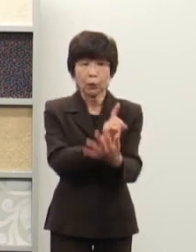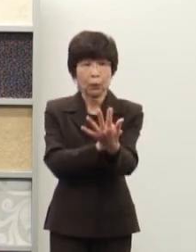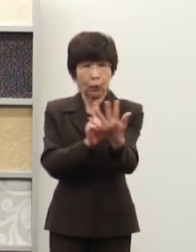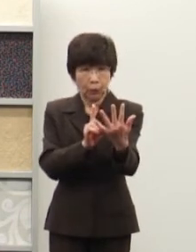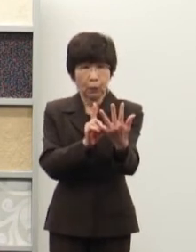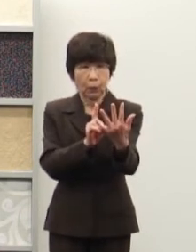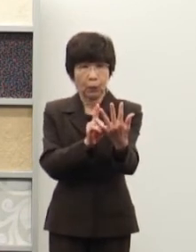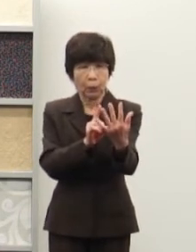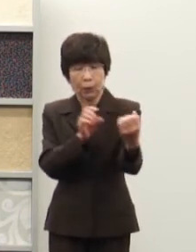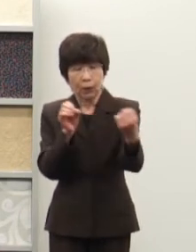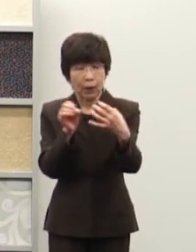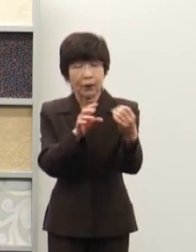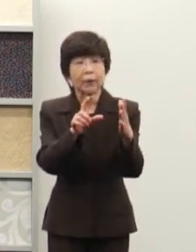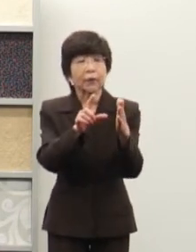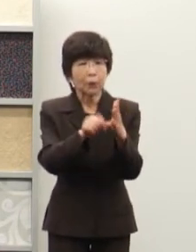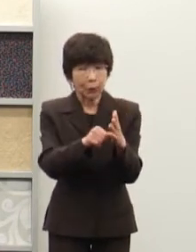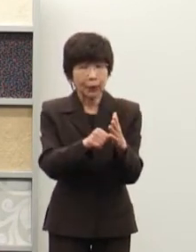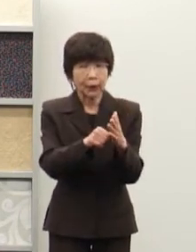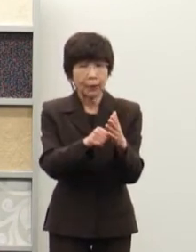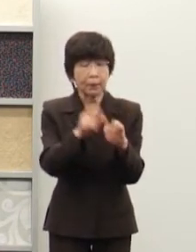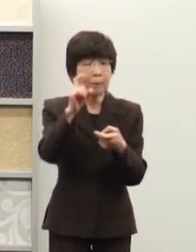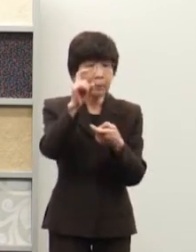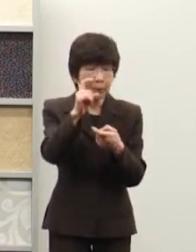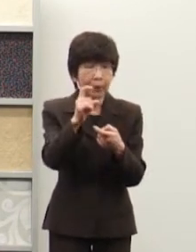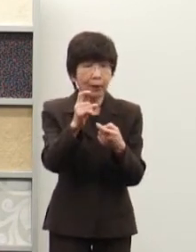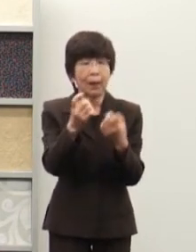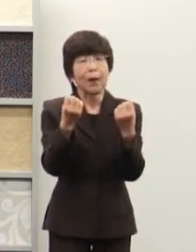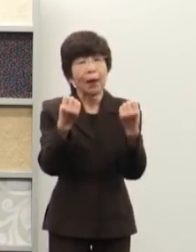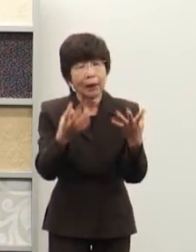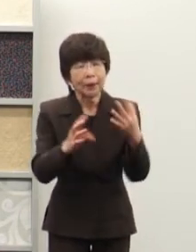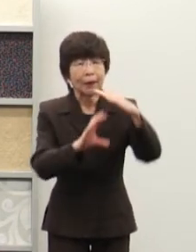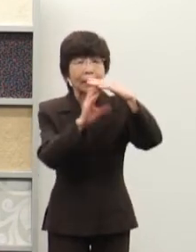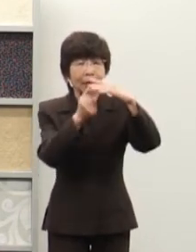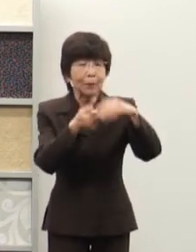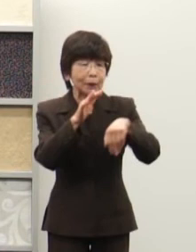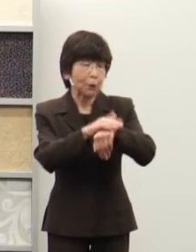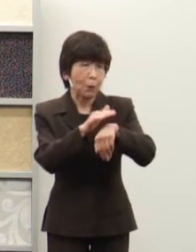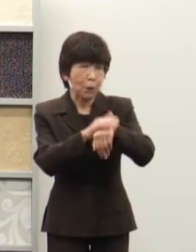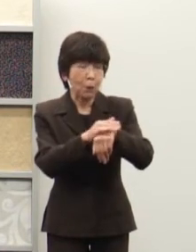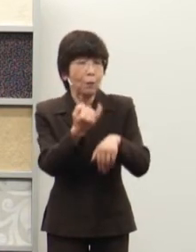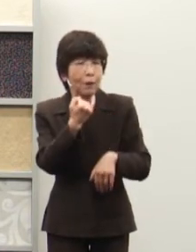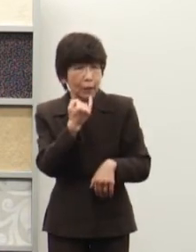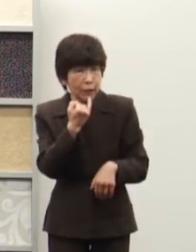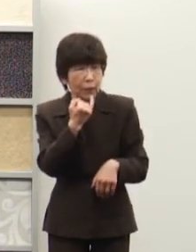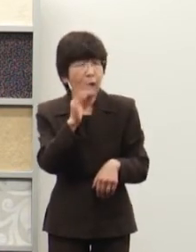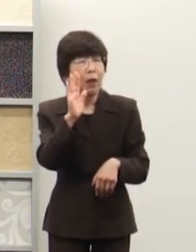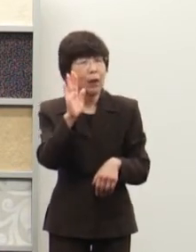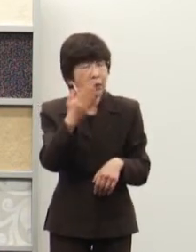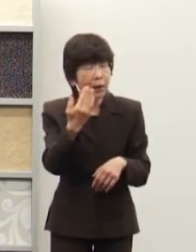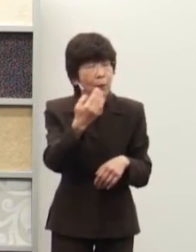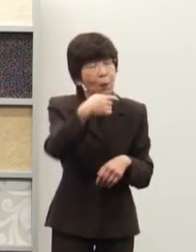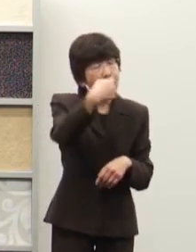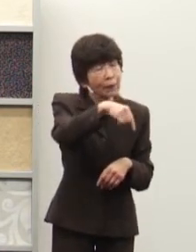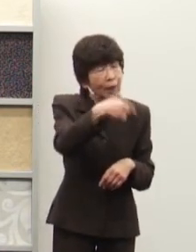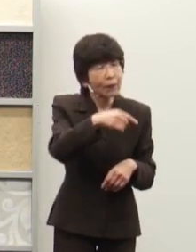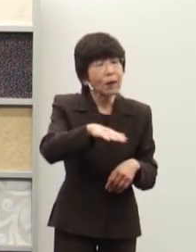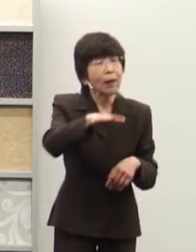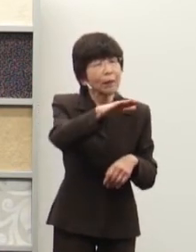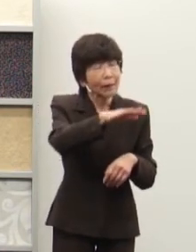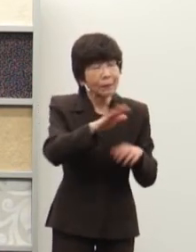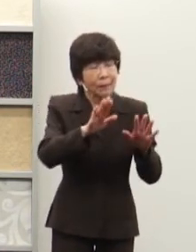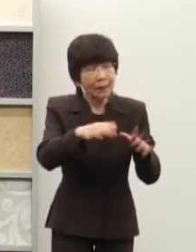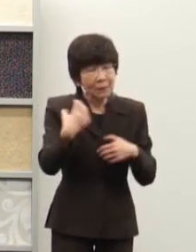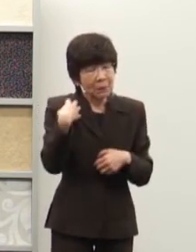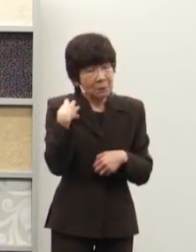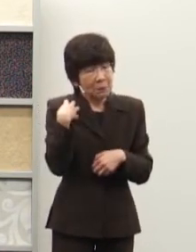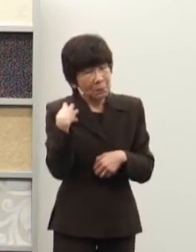で、新山梨方式自体は賛同の声があったけども、一方でやっぱり教職員がただでさえ大変な